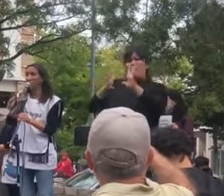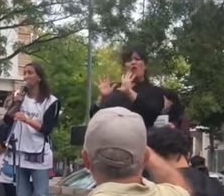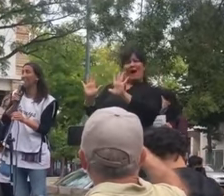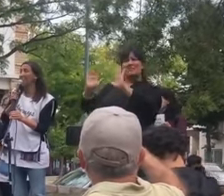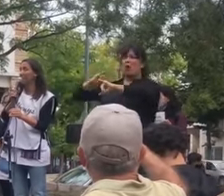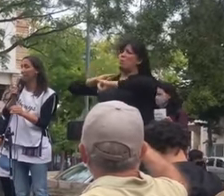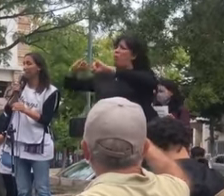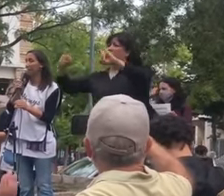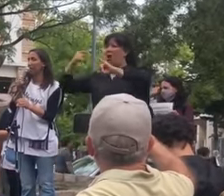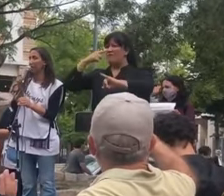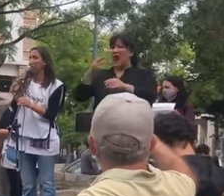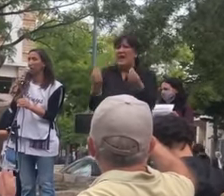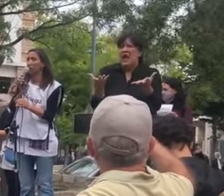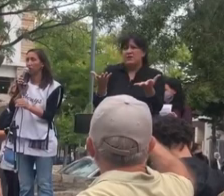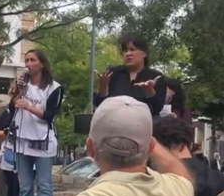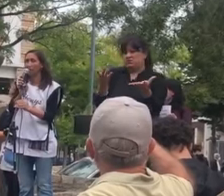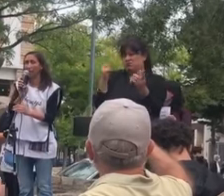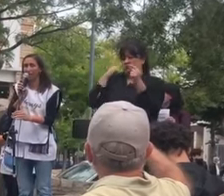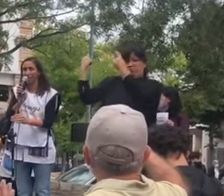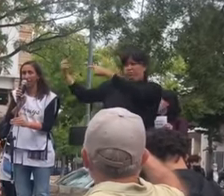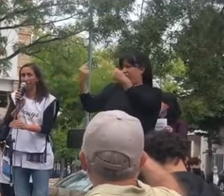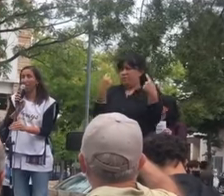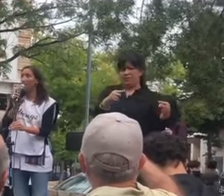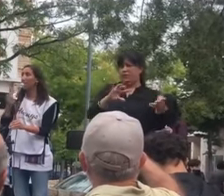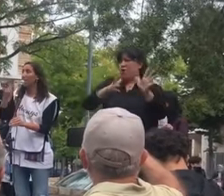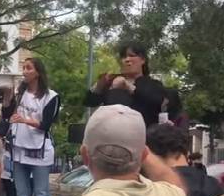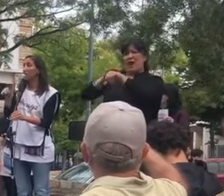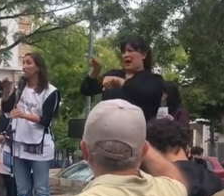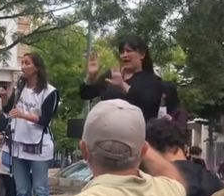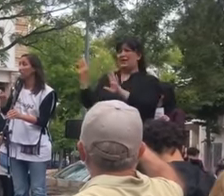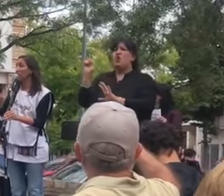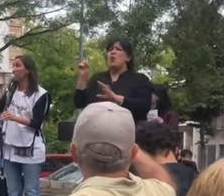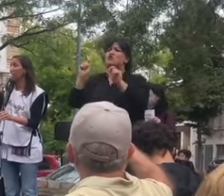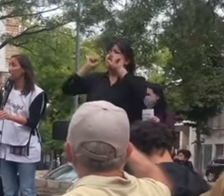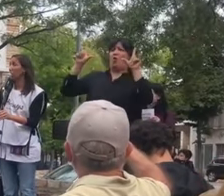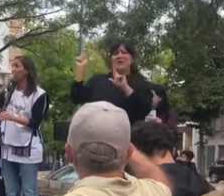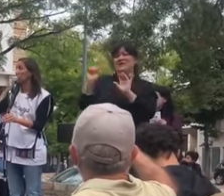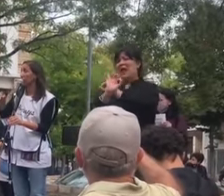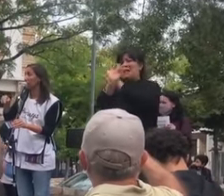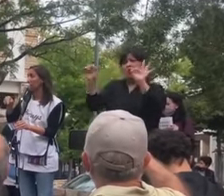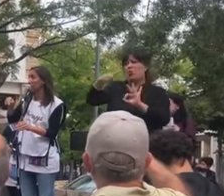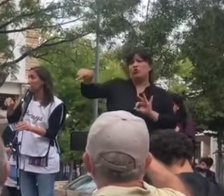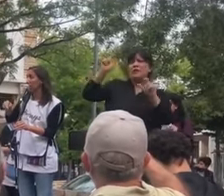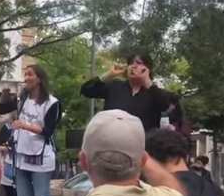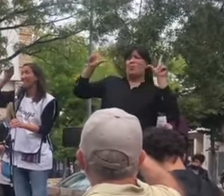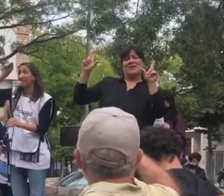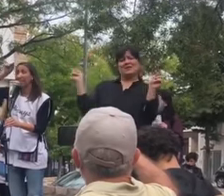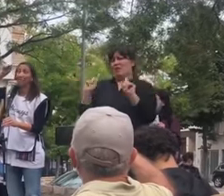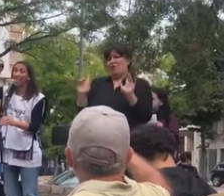que lleva adelante el gobierno de Rodríguez Larreta. Y no tiene que ser una sorpresa para ninguno de ustedes